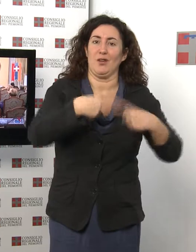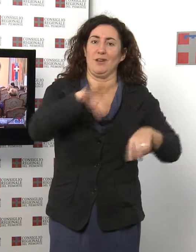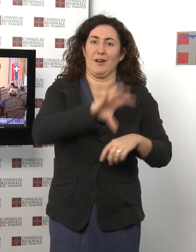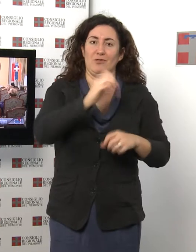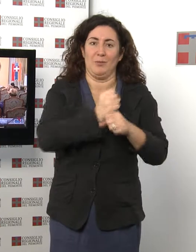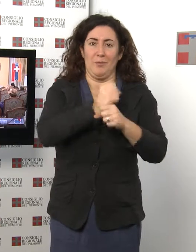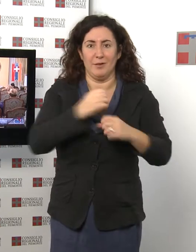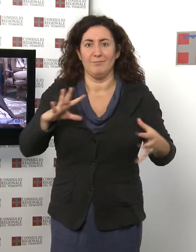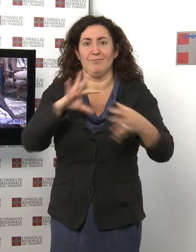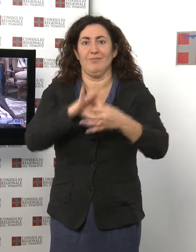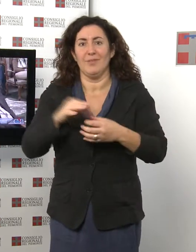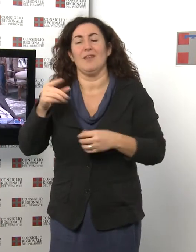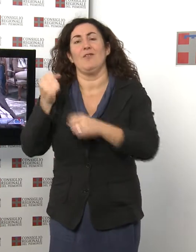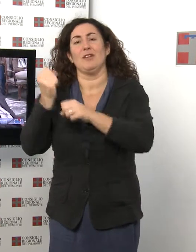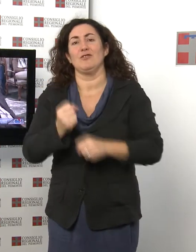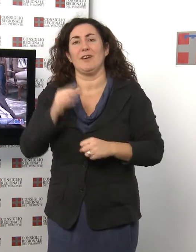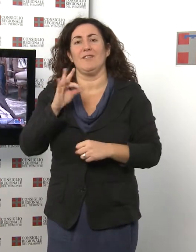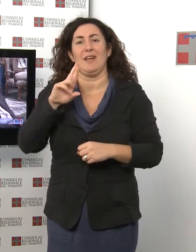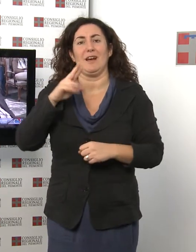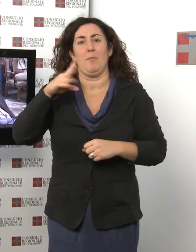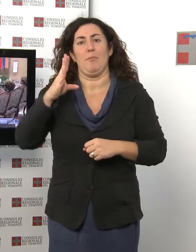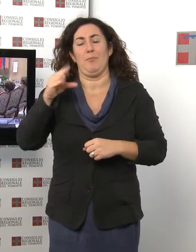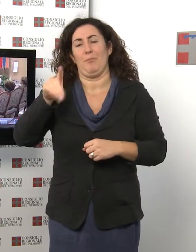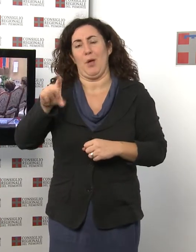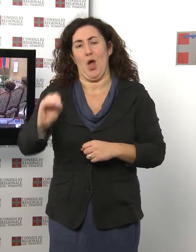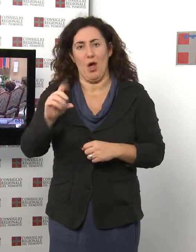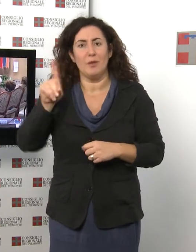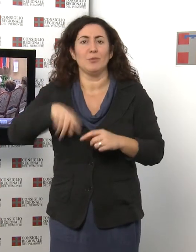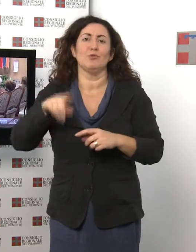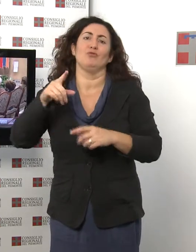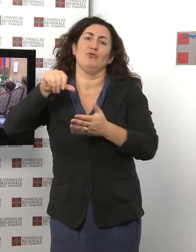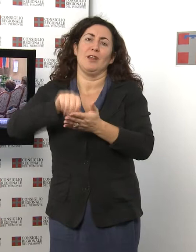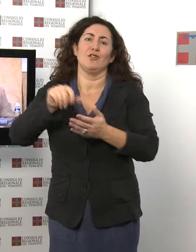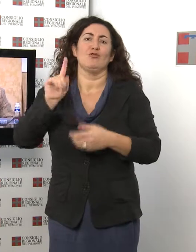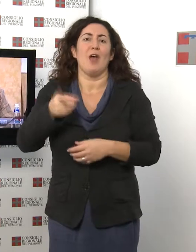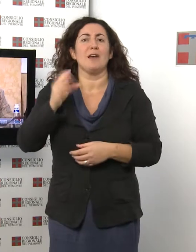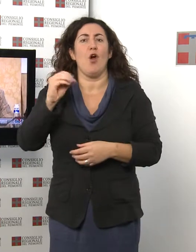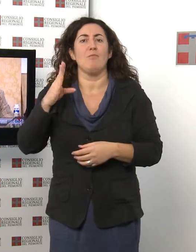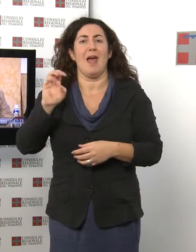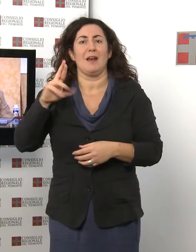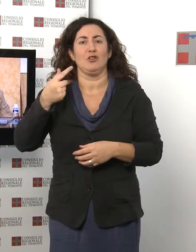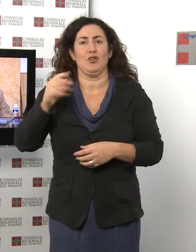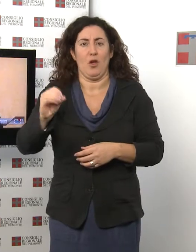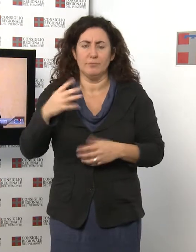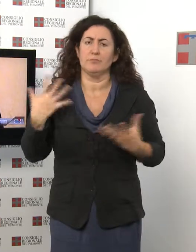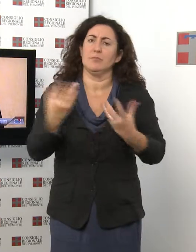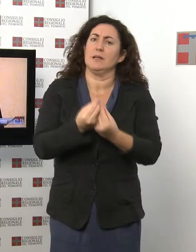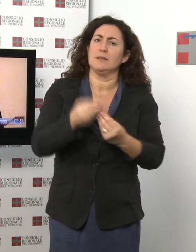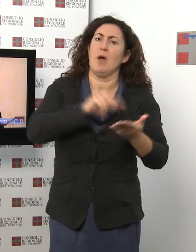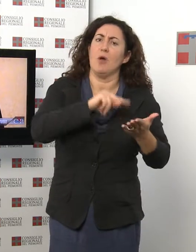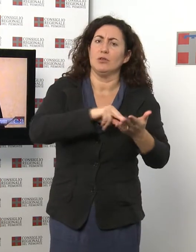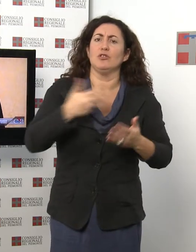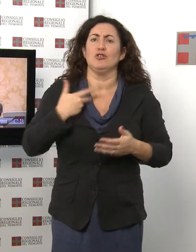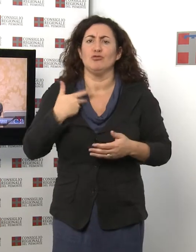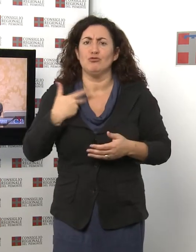collaborazione con la fondazione firpo e il centro Gianni sono intervenuti con l'autrice i docenti Dino carpanetto Gian